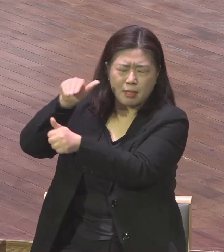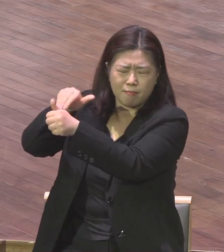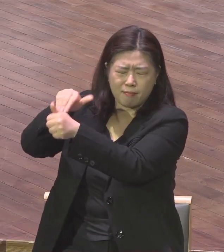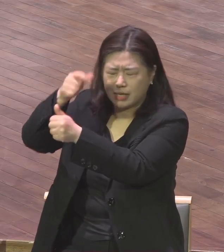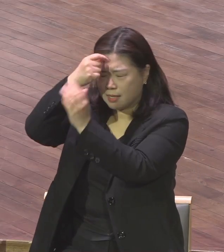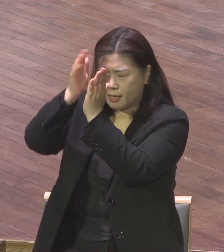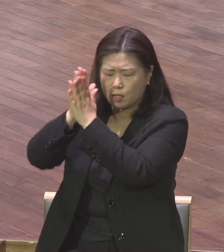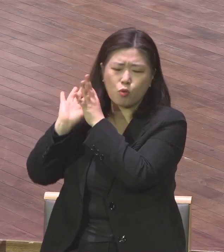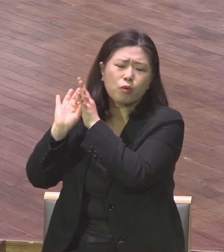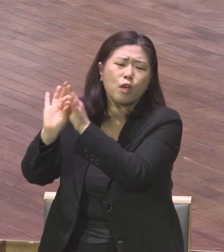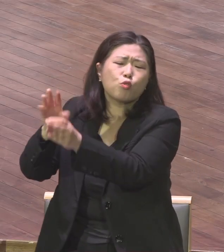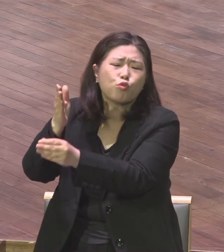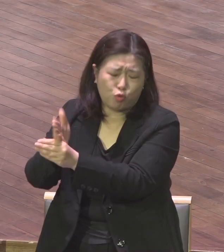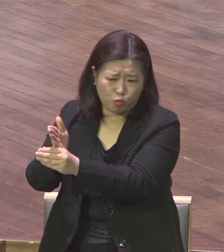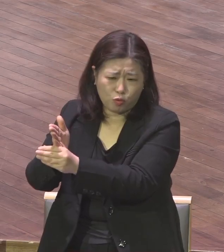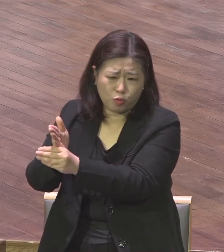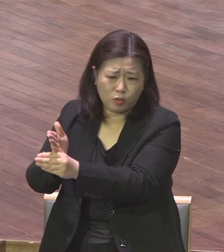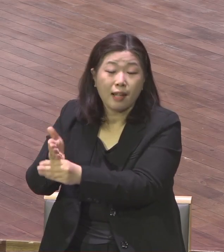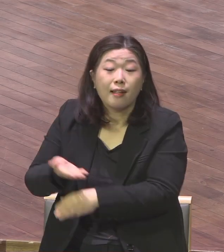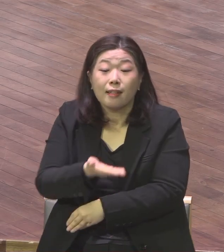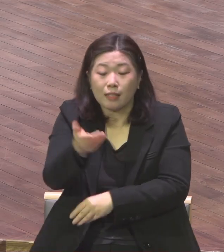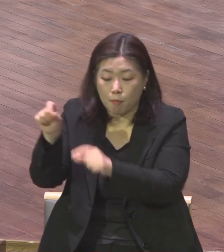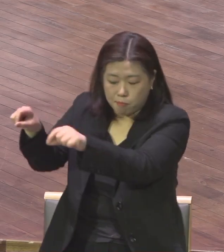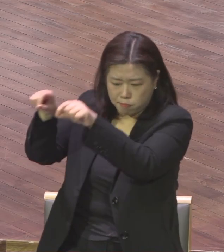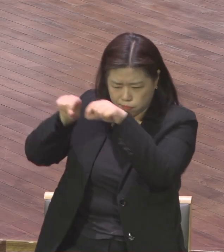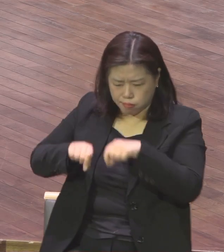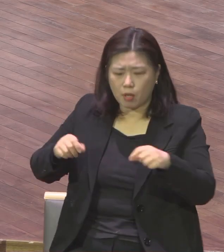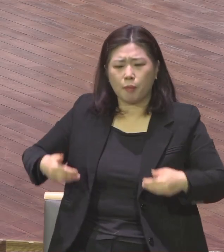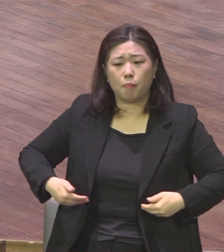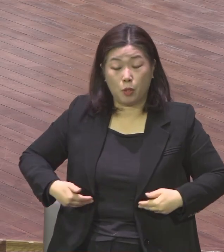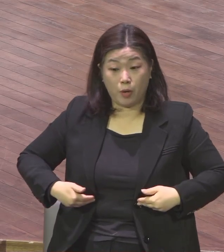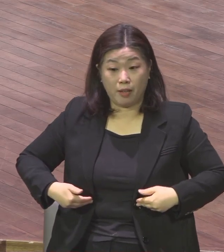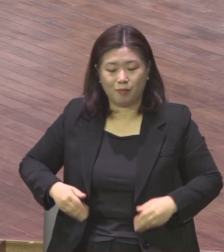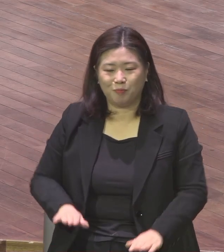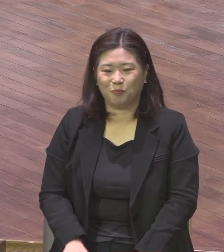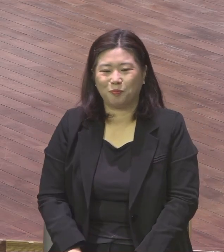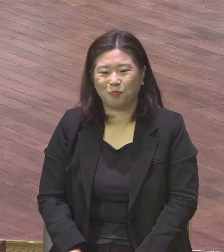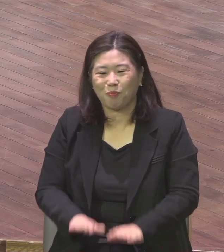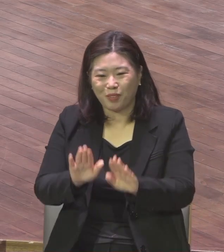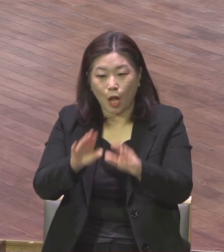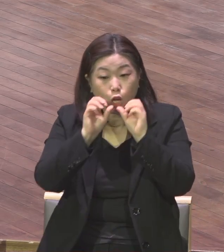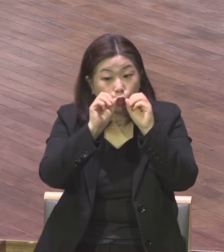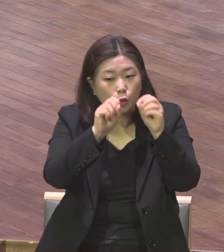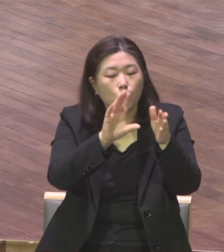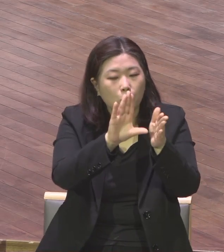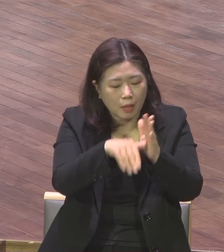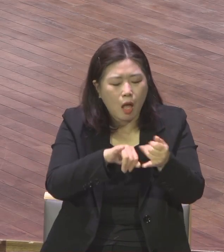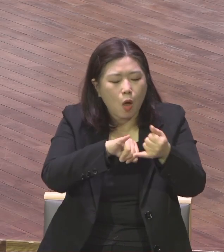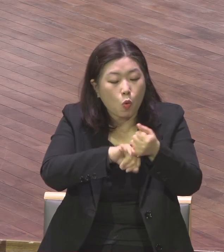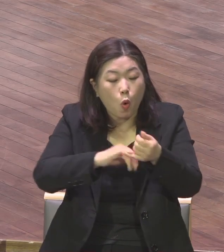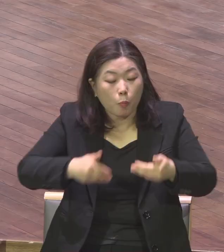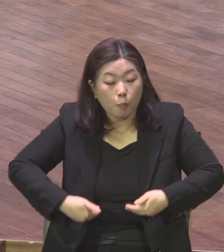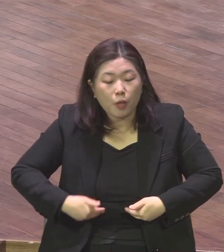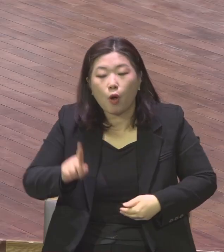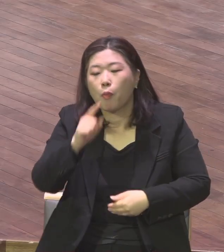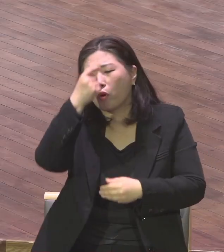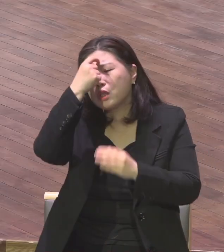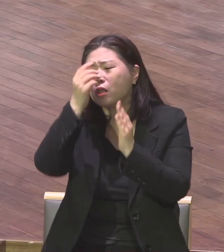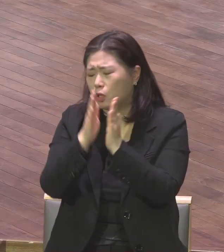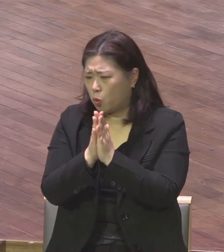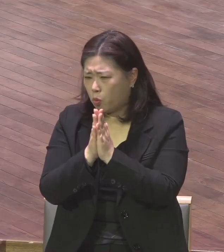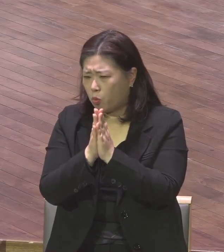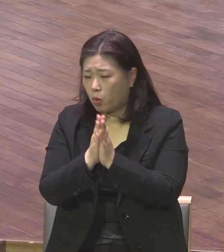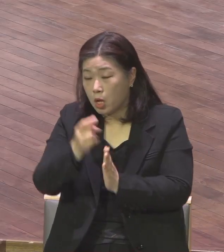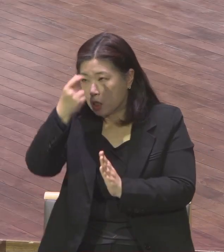당연성, 기도와 전도는 함께 분리될 수 없는 동전의 양면과 같다는 거지요. 기도와 전도하면 기도 있고